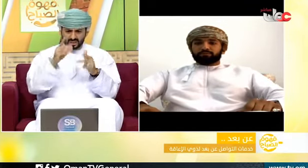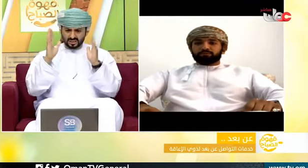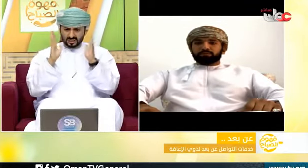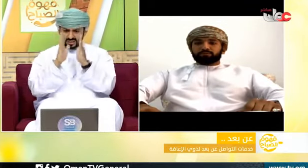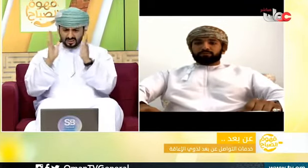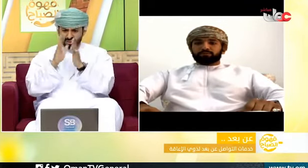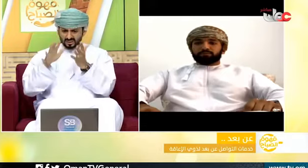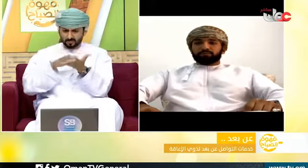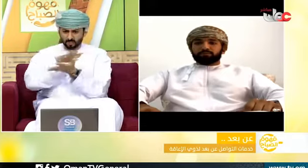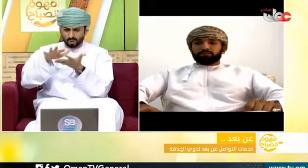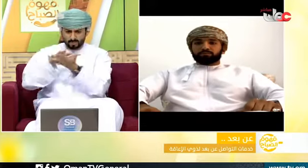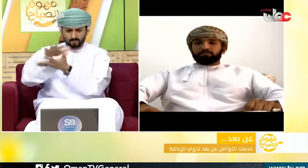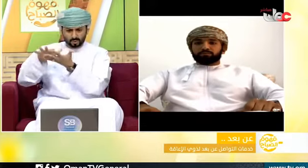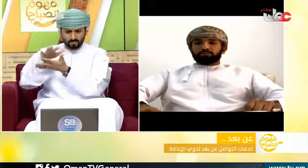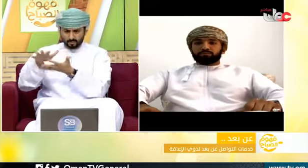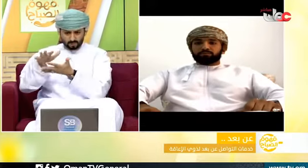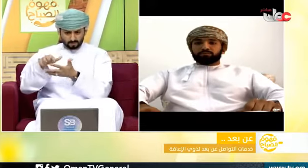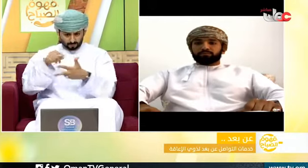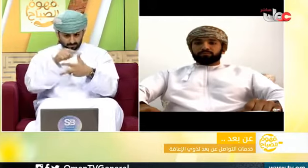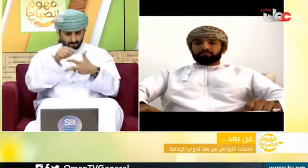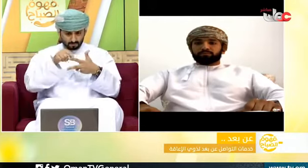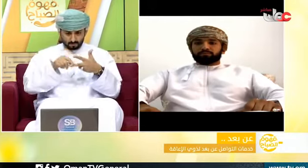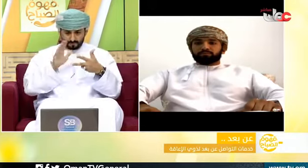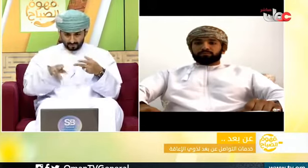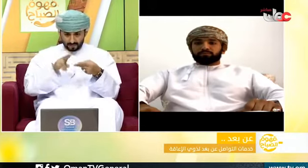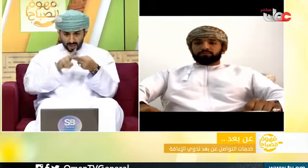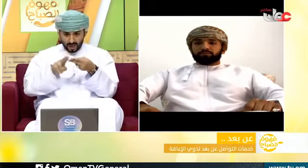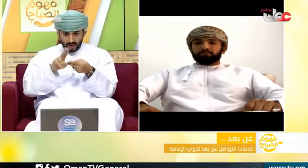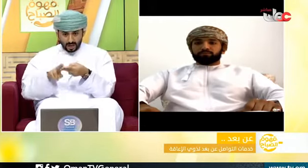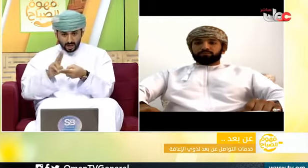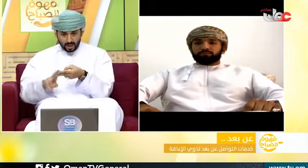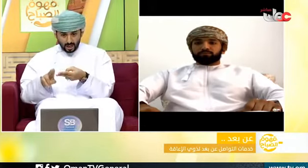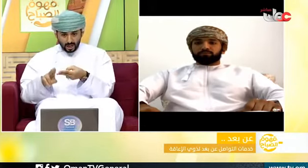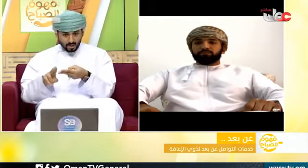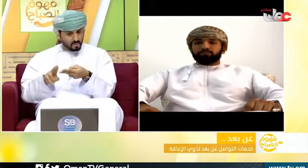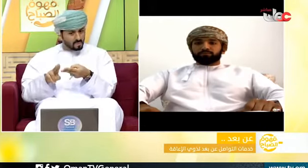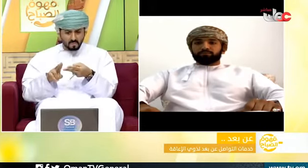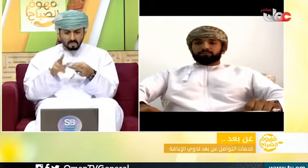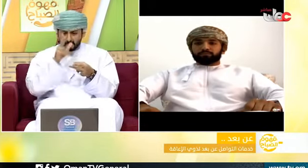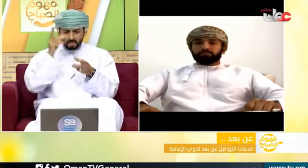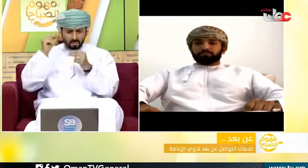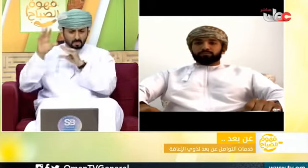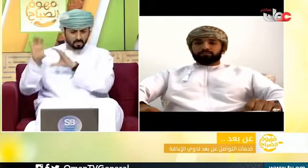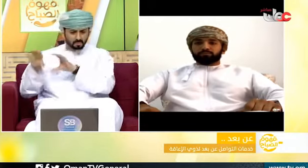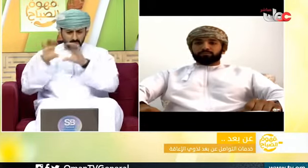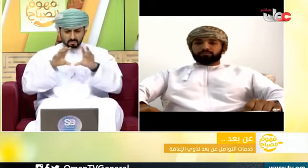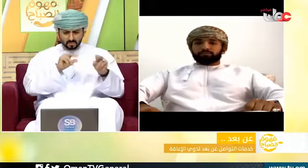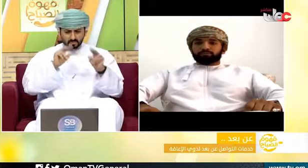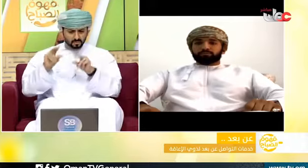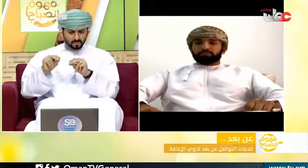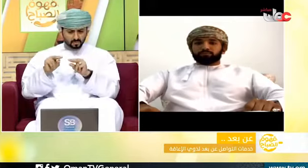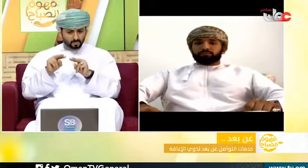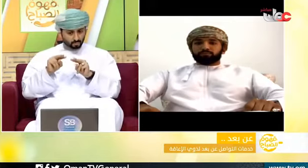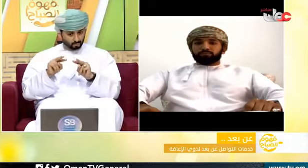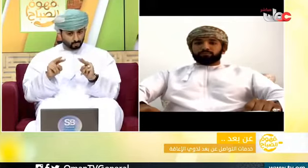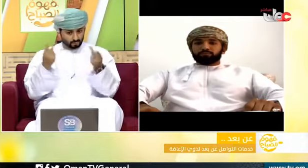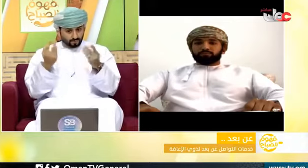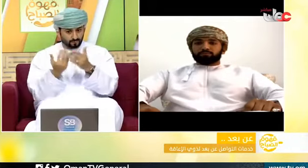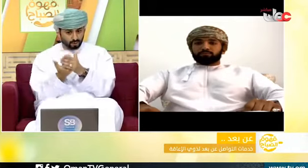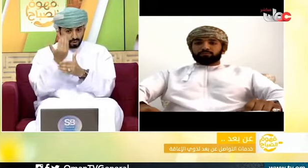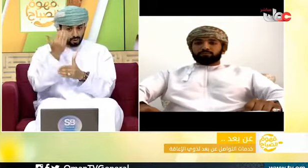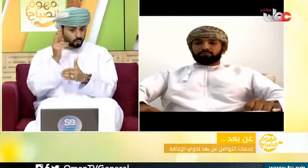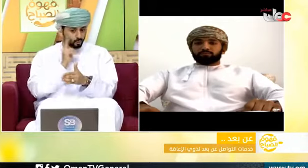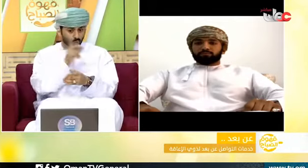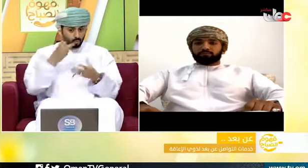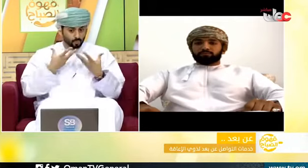أو يعني هناك تحديات واجهتوها، هناك مشاكل واجهتوها أيضا، وكيف وجدتم الحلول لهذه الخدمات وتحويلها